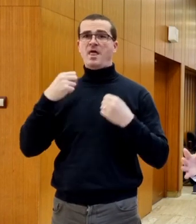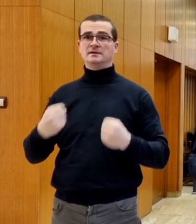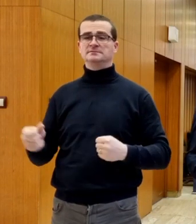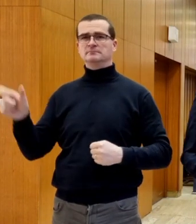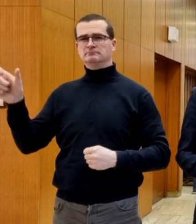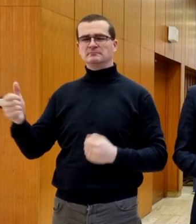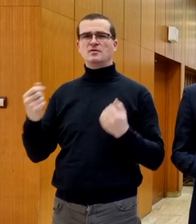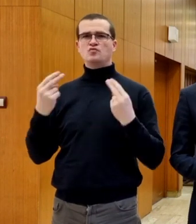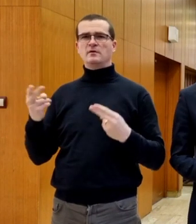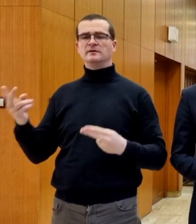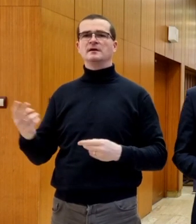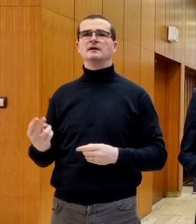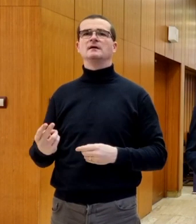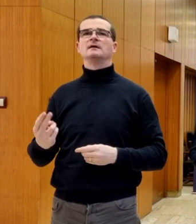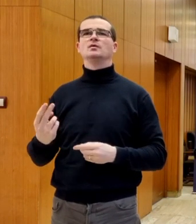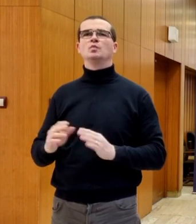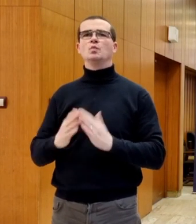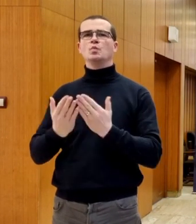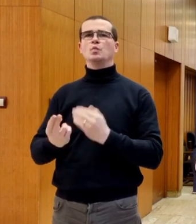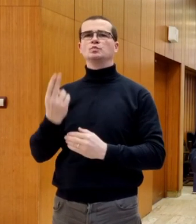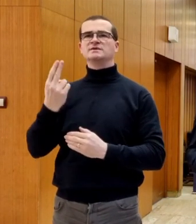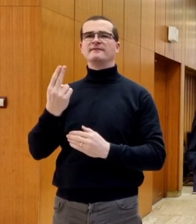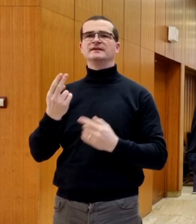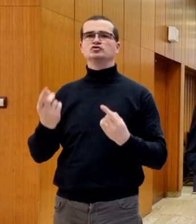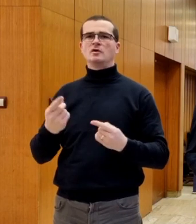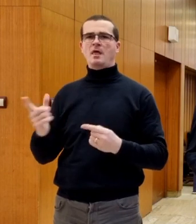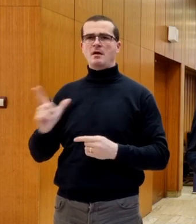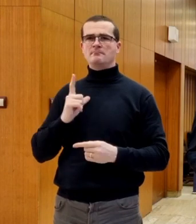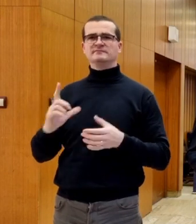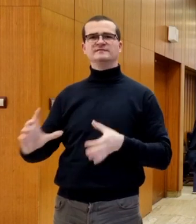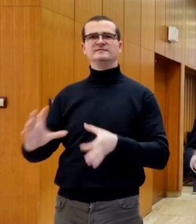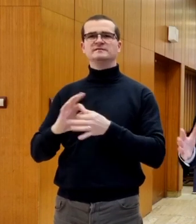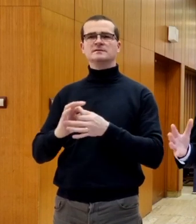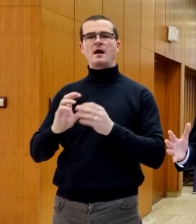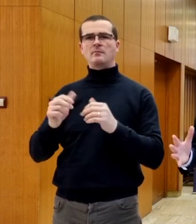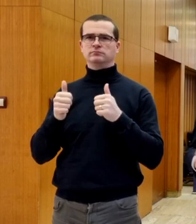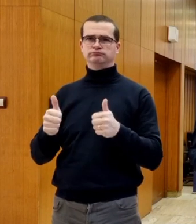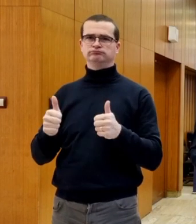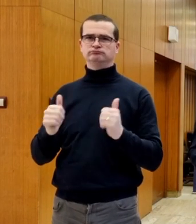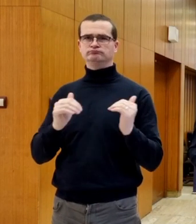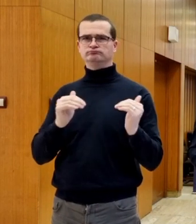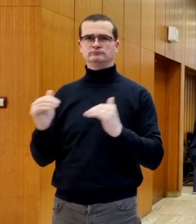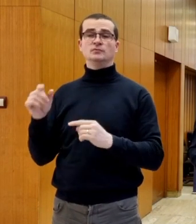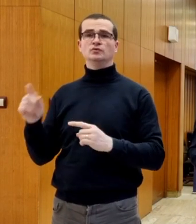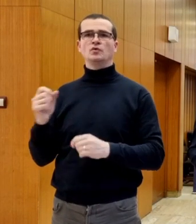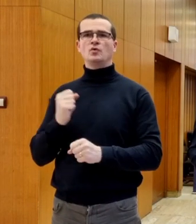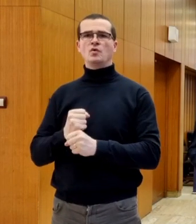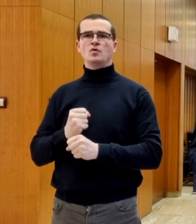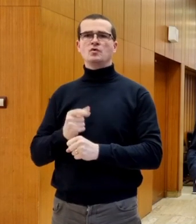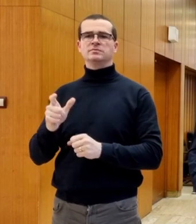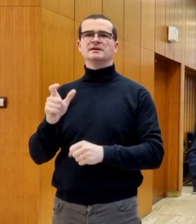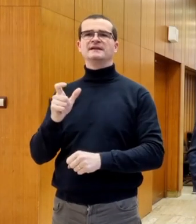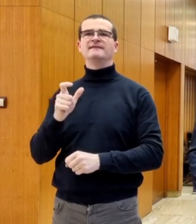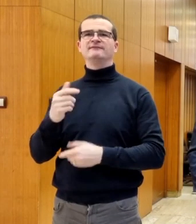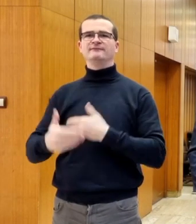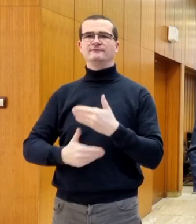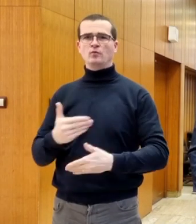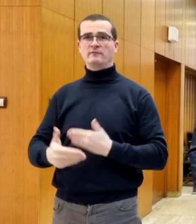je dôležité, aby ústavní činitelia mali medzi sebou korektné vzťahy, lebo toto spôsobuje aj funkčnosť